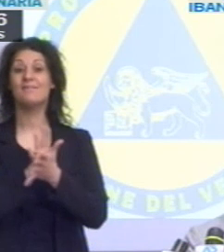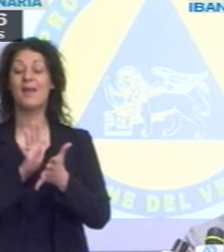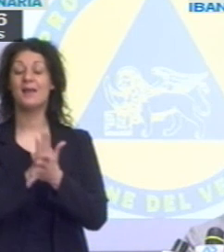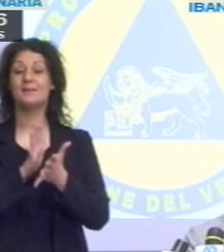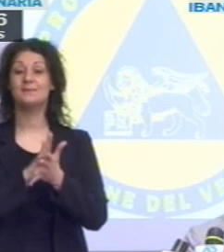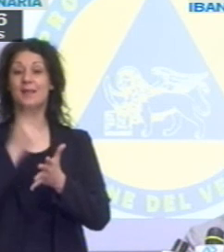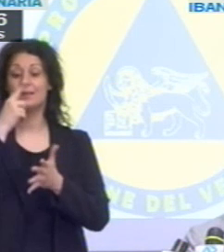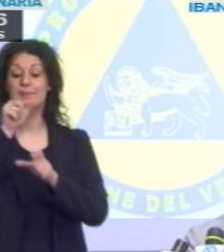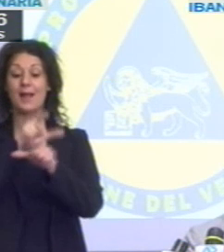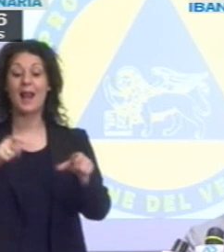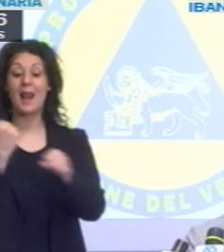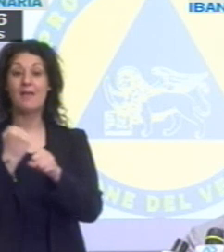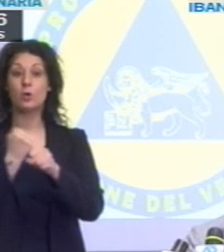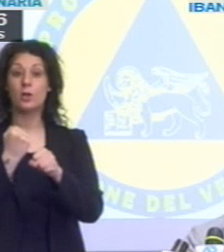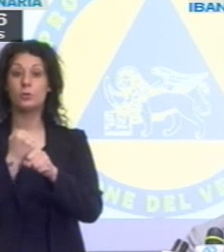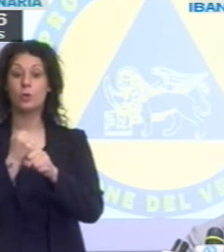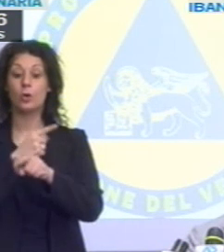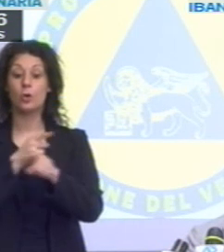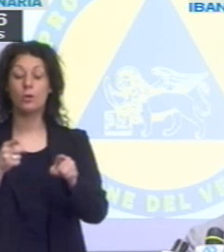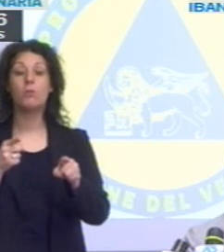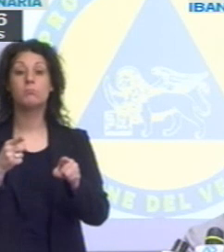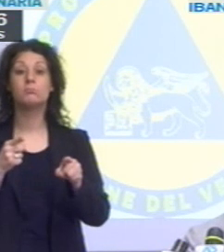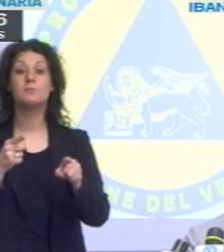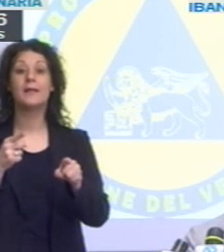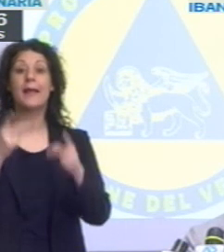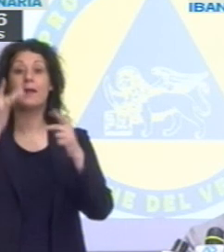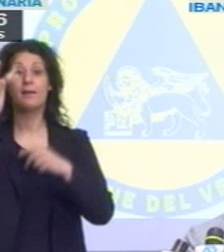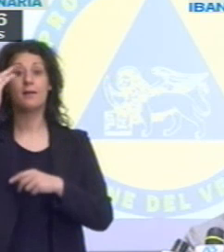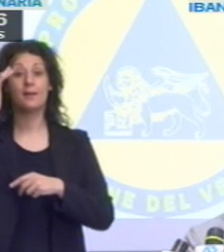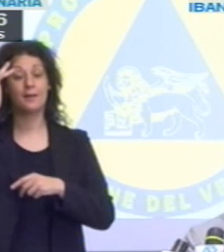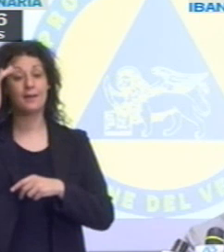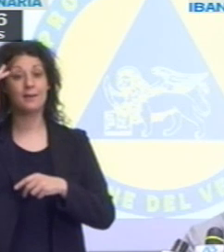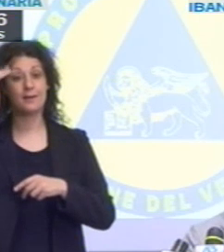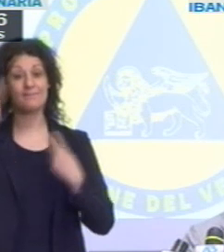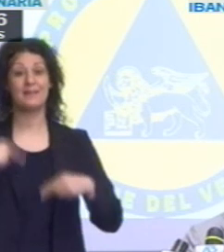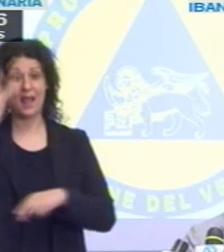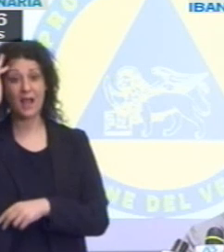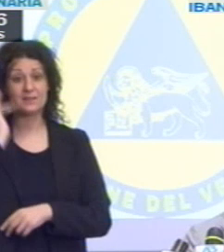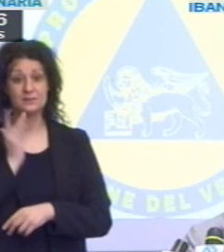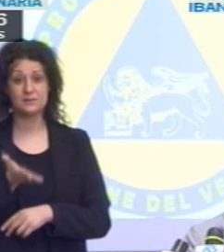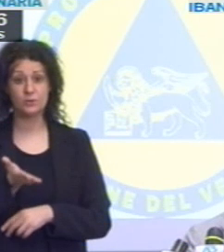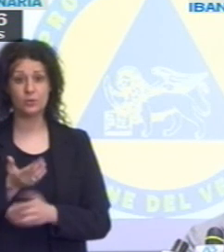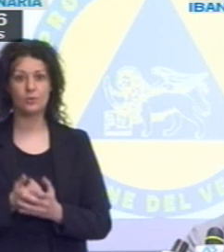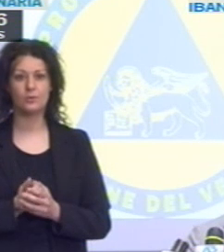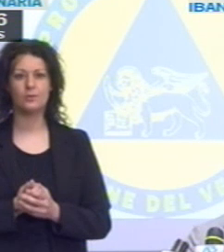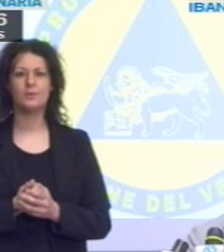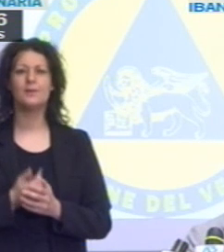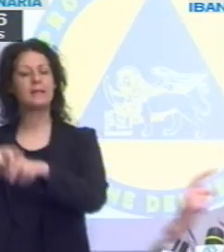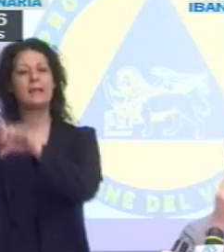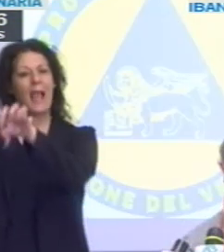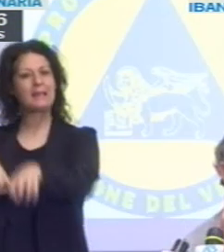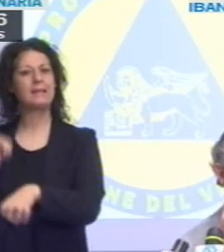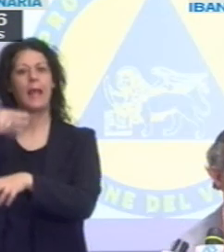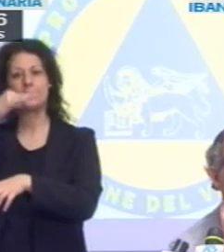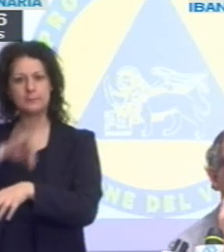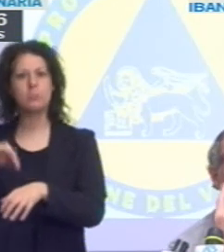lavoratori che hanno rischiato la vita in un'altra maniera, no? Noi eravamo, se vi ricordate, fino a 3 mesi fa si parlava sempre di sicurezza nel